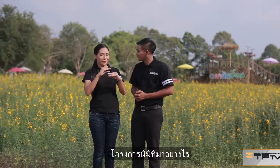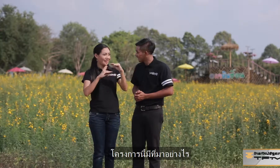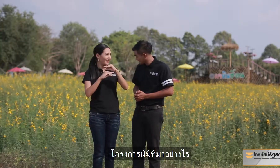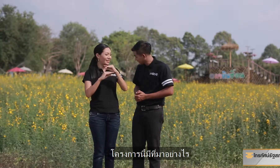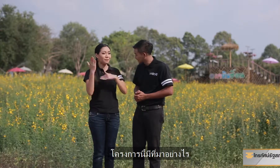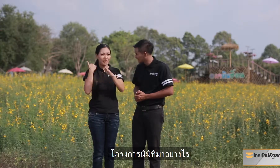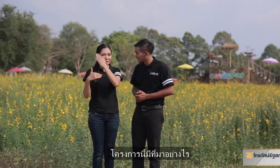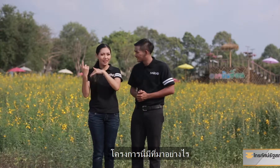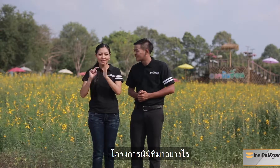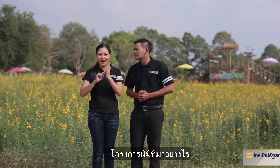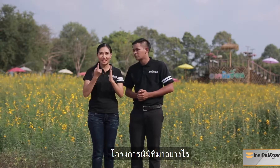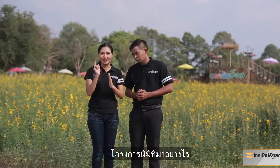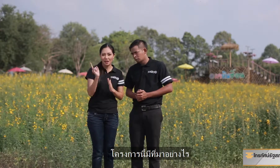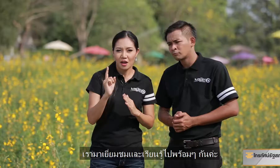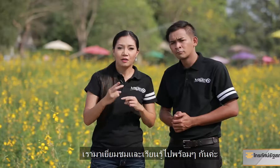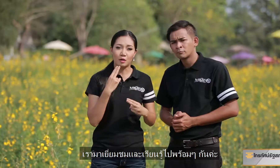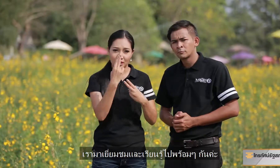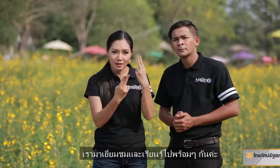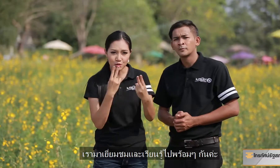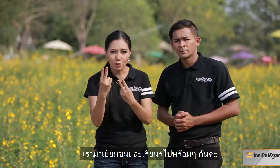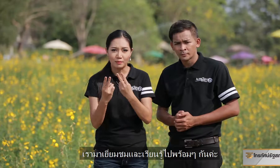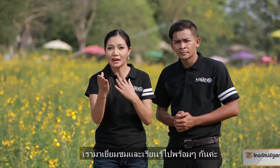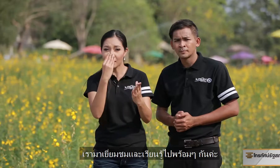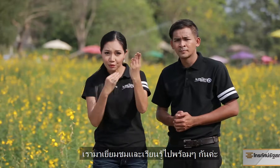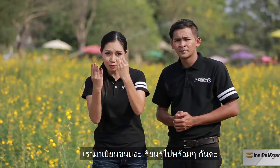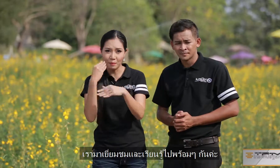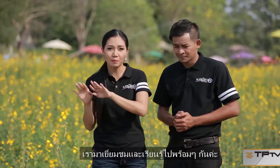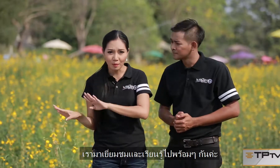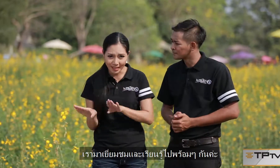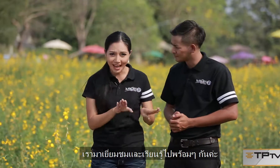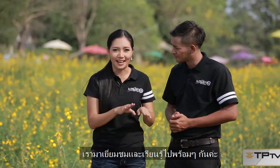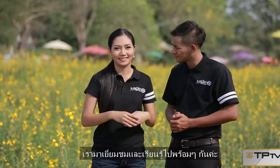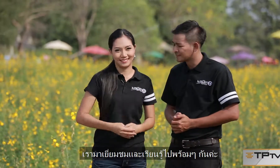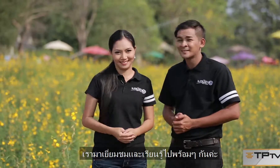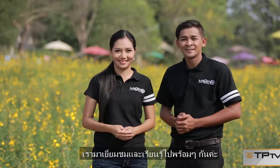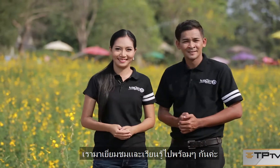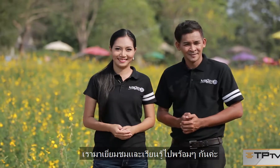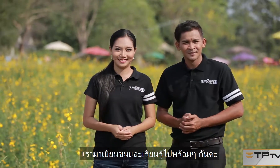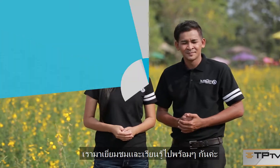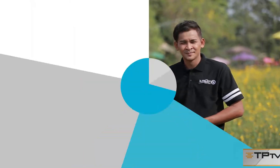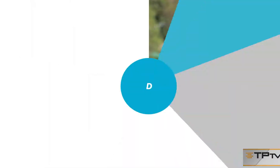การนี้มีที่มาอย่างไรเรามาเยี่ยมชมและเรียนรู้ไปพร้อมๆกันค่ะ